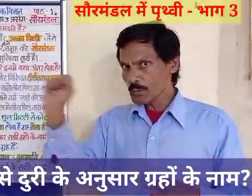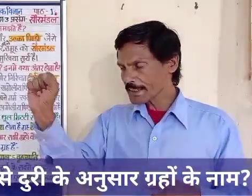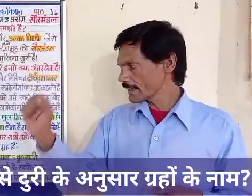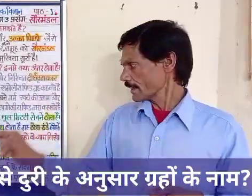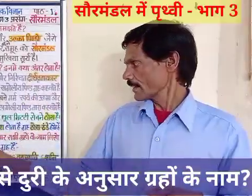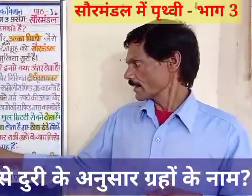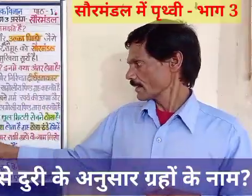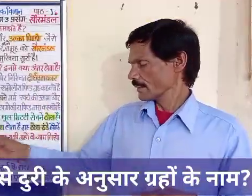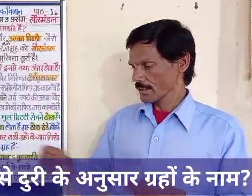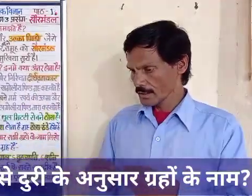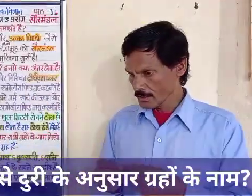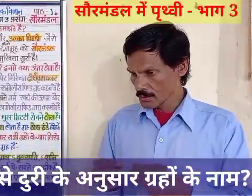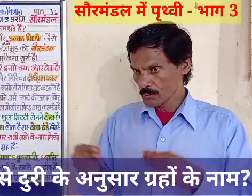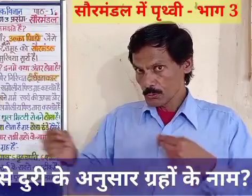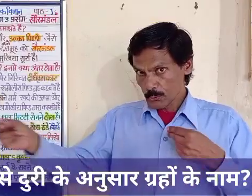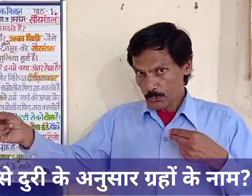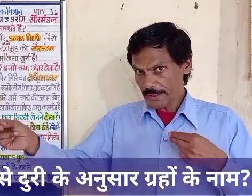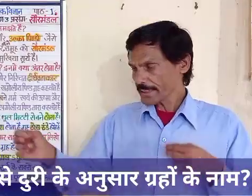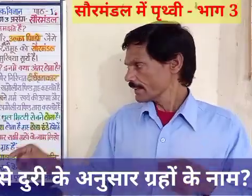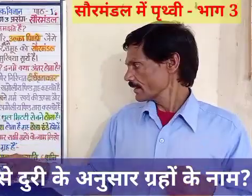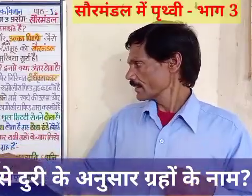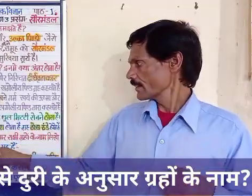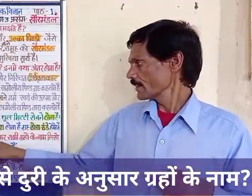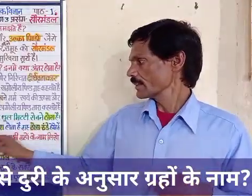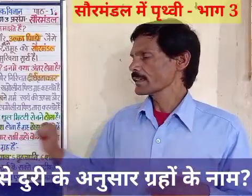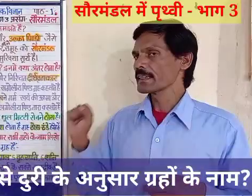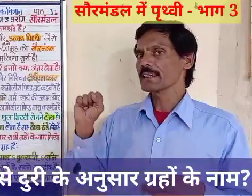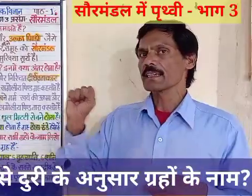उनकी दूरी के